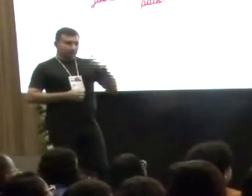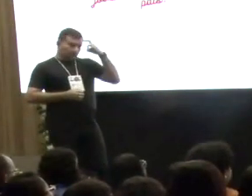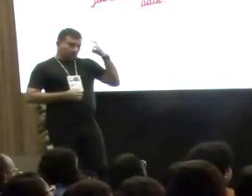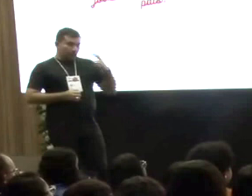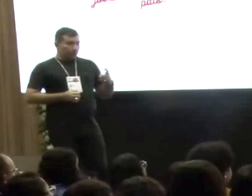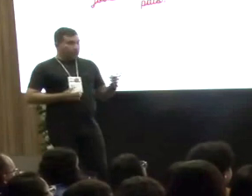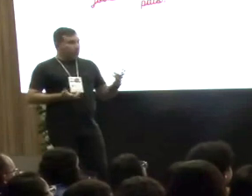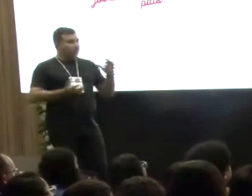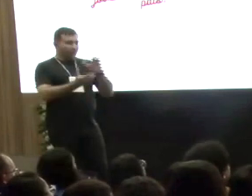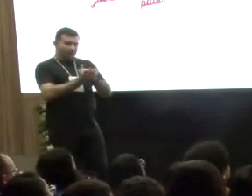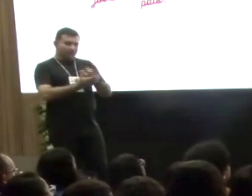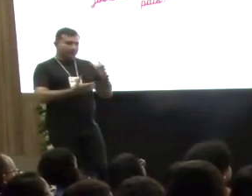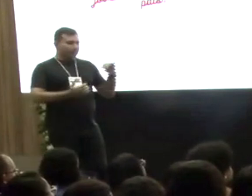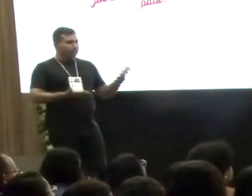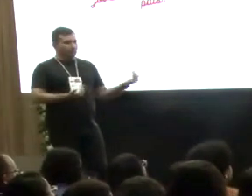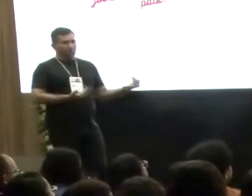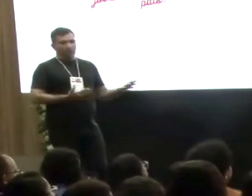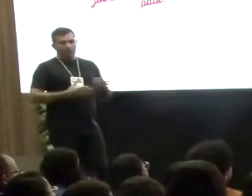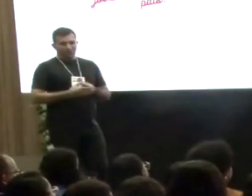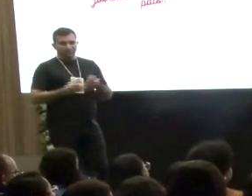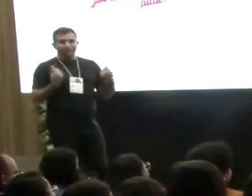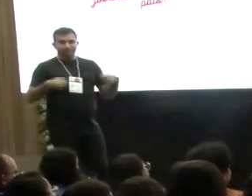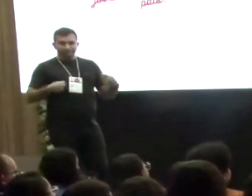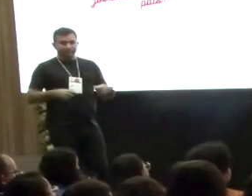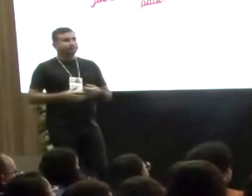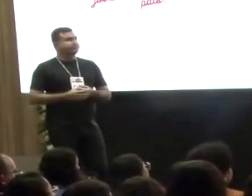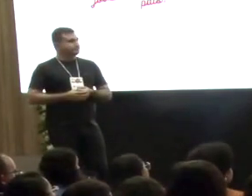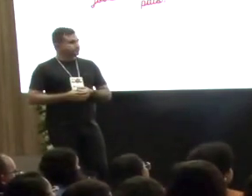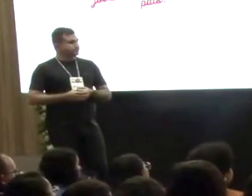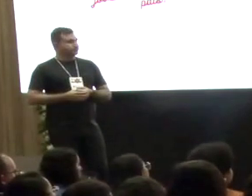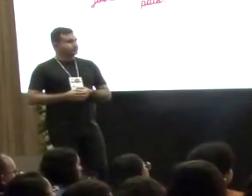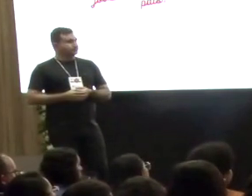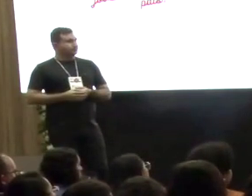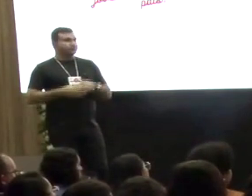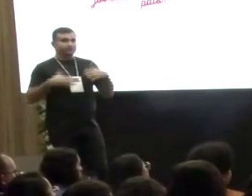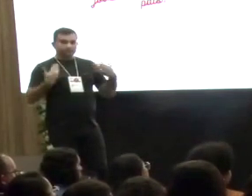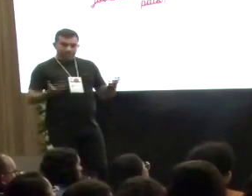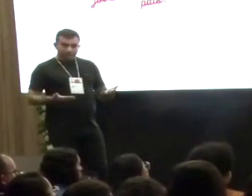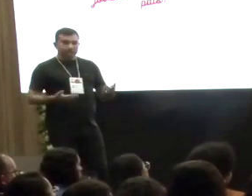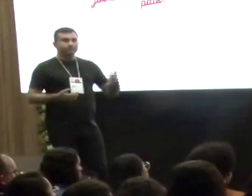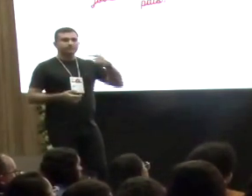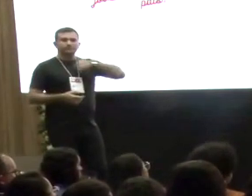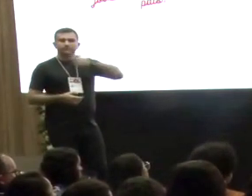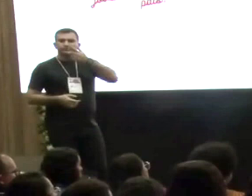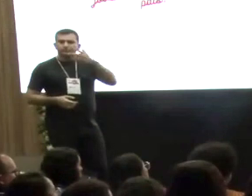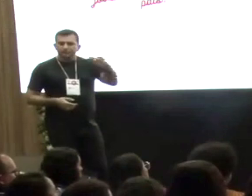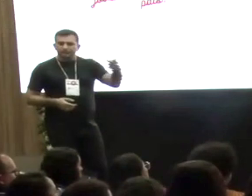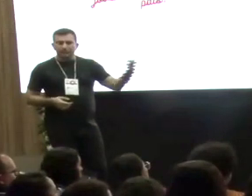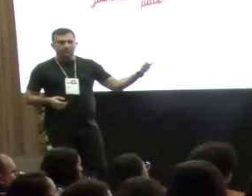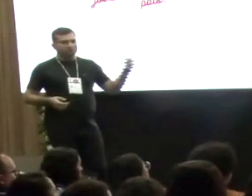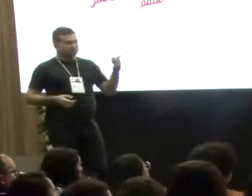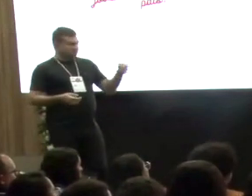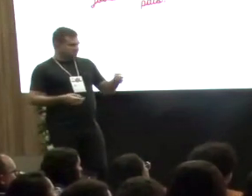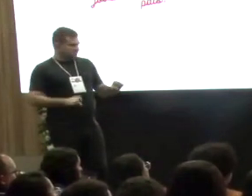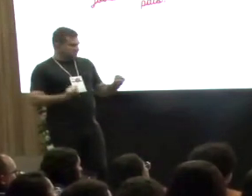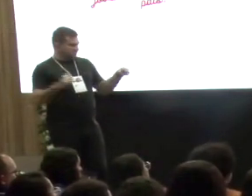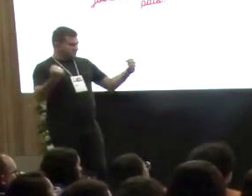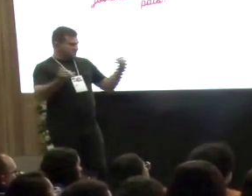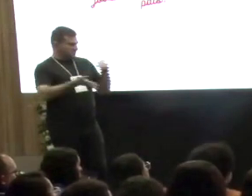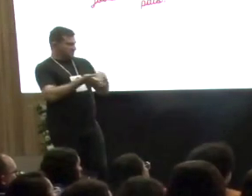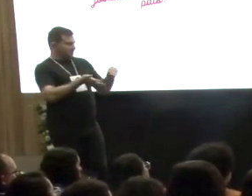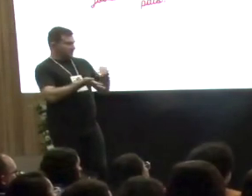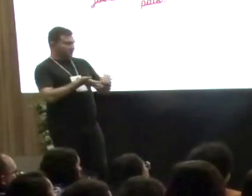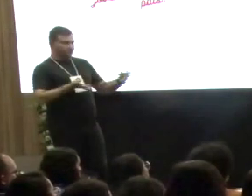de casar cedo? Era. Então, o discurso da meritocracia por si só é